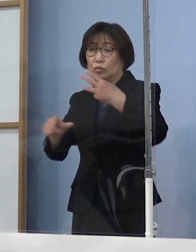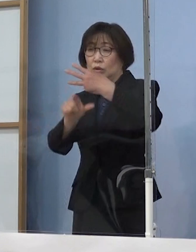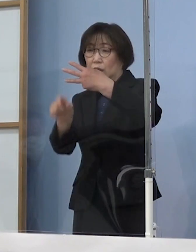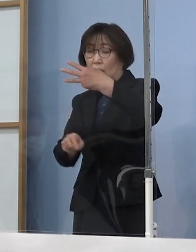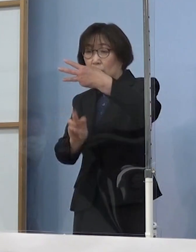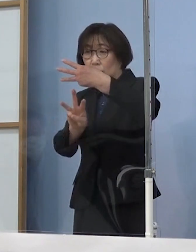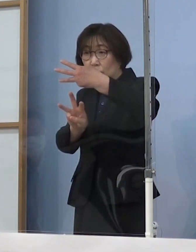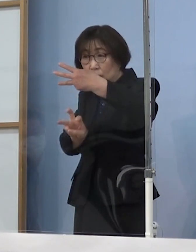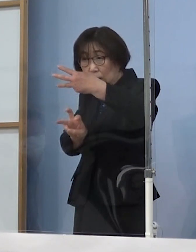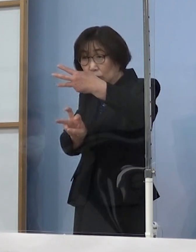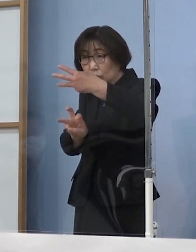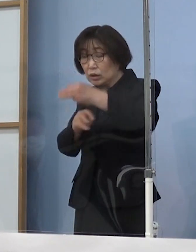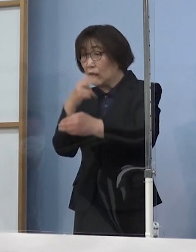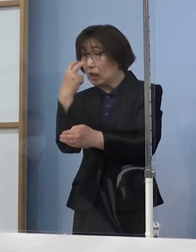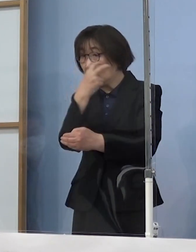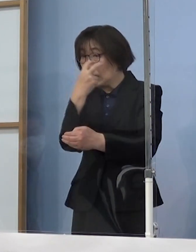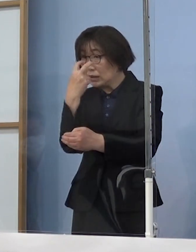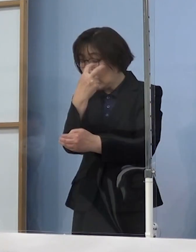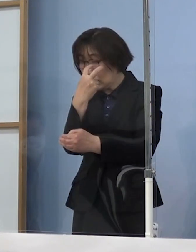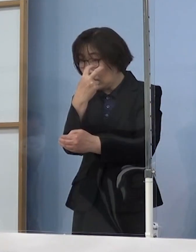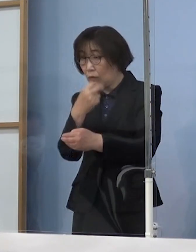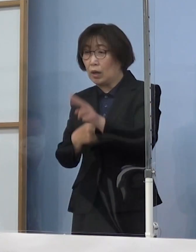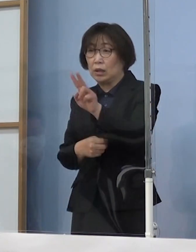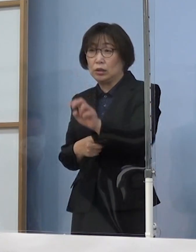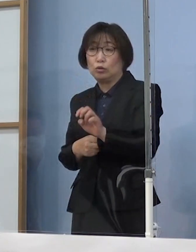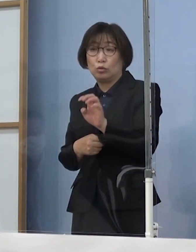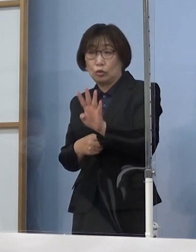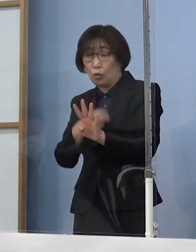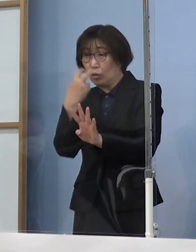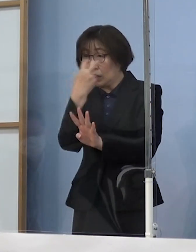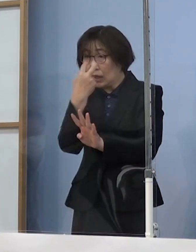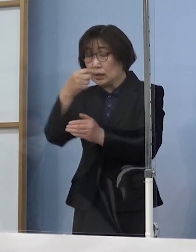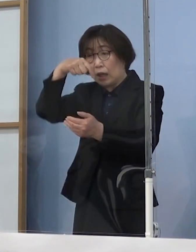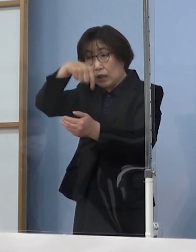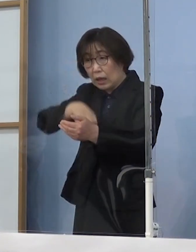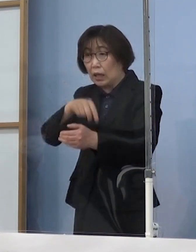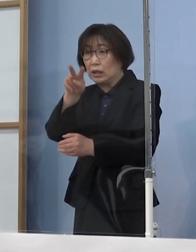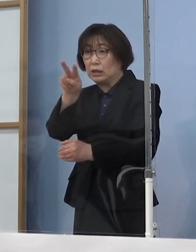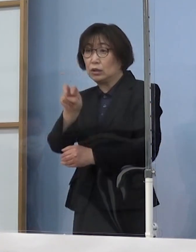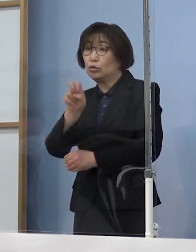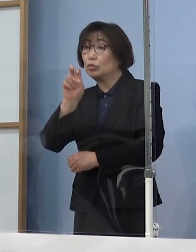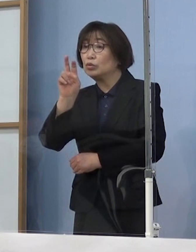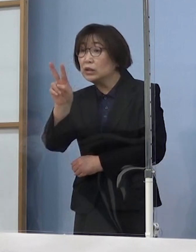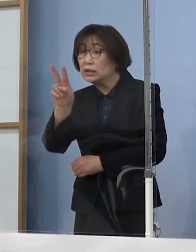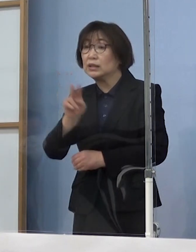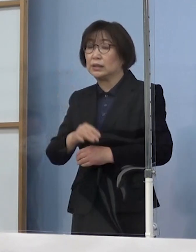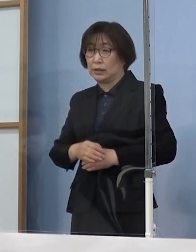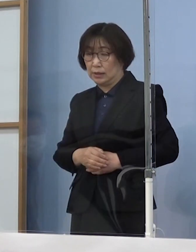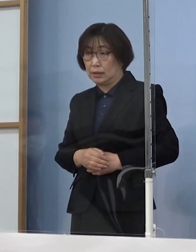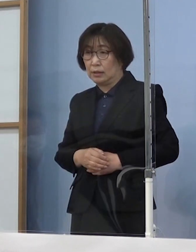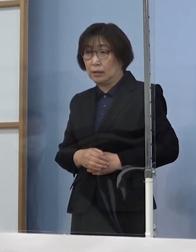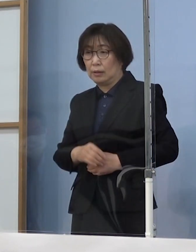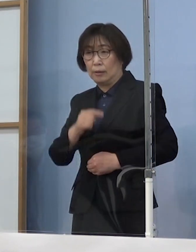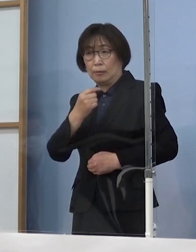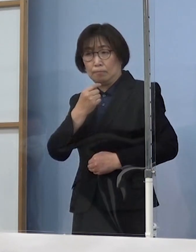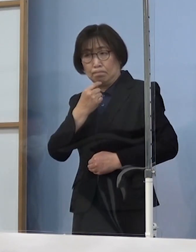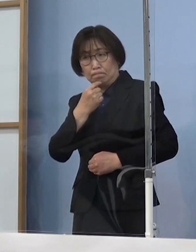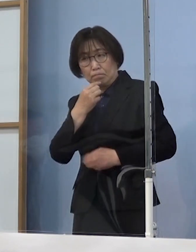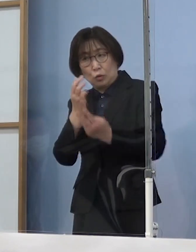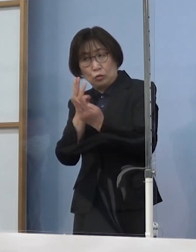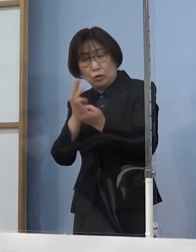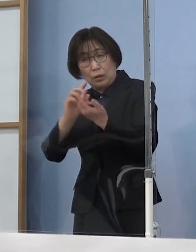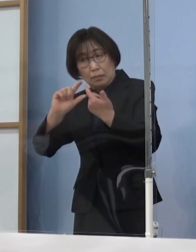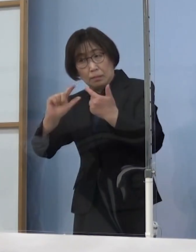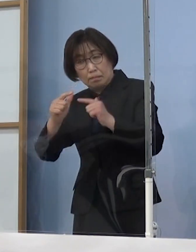30日検査分はなんと24分の22、なんとなく異常値が出た、間違ってるんじゃ